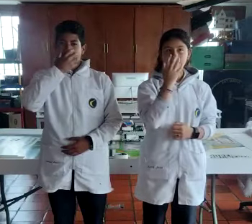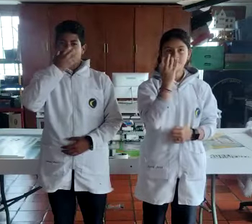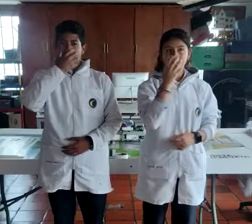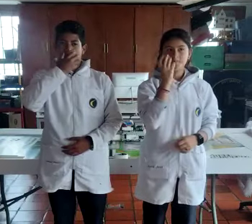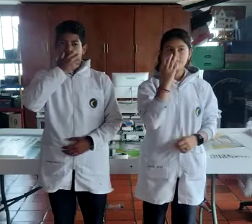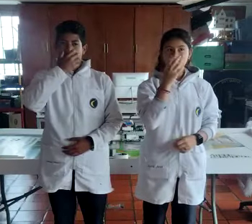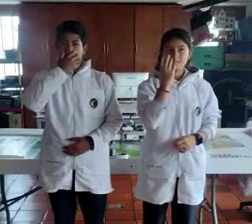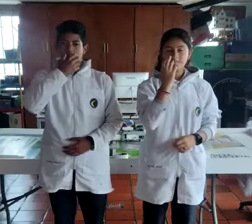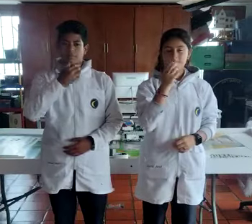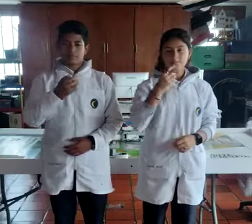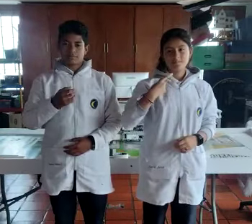Desayuno.